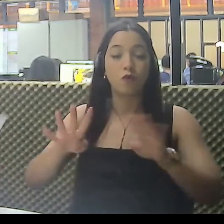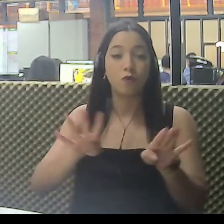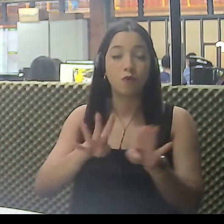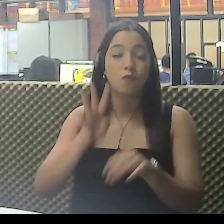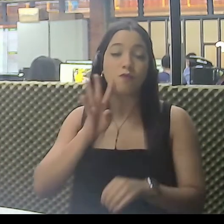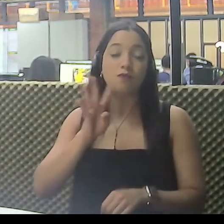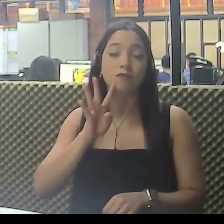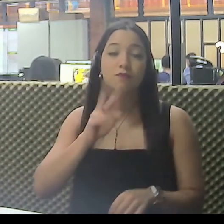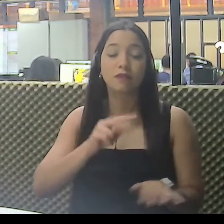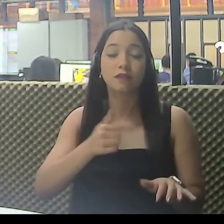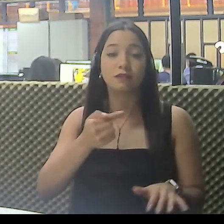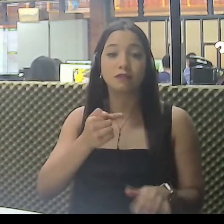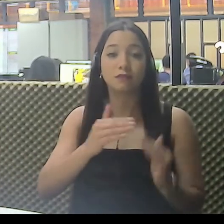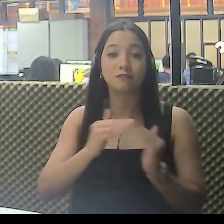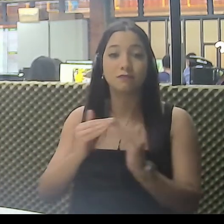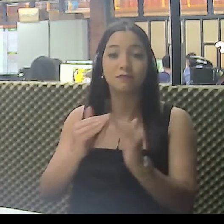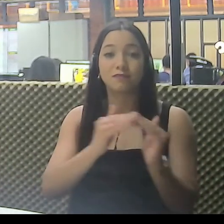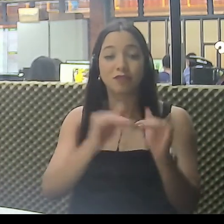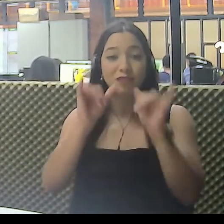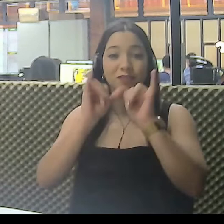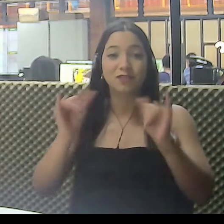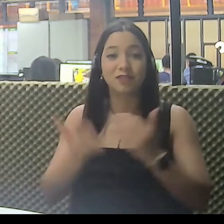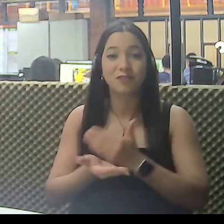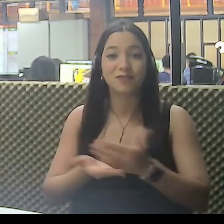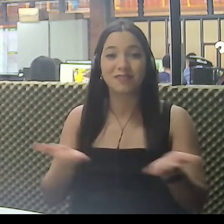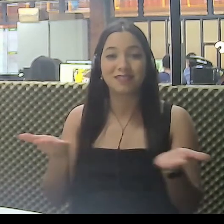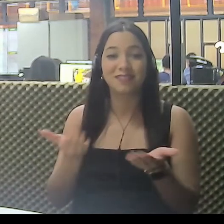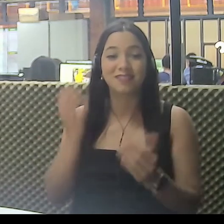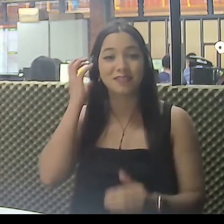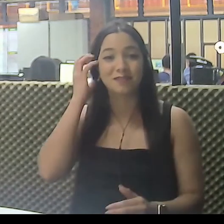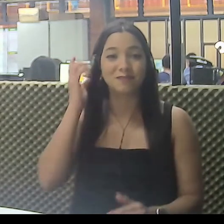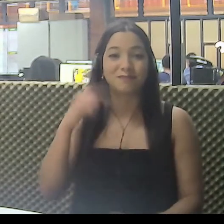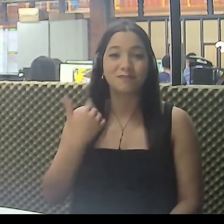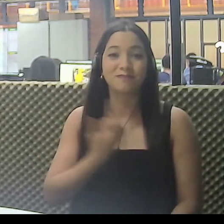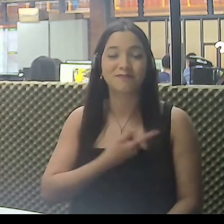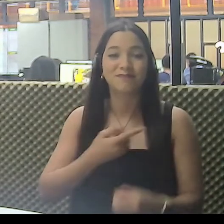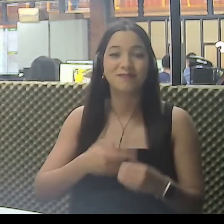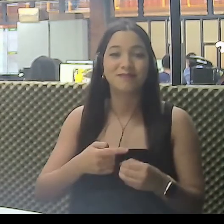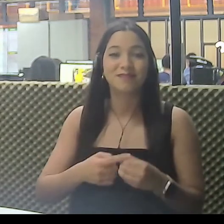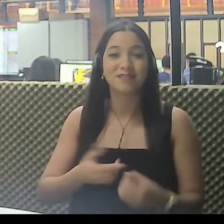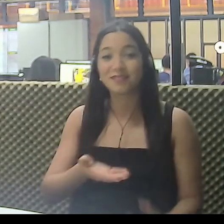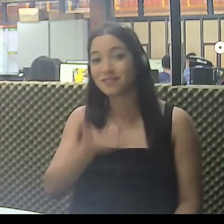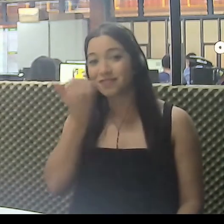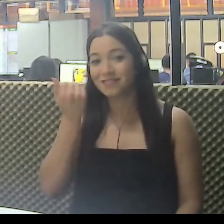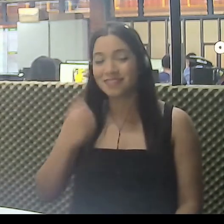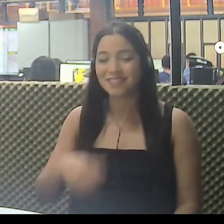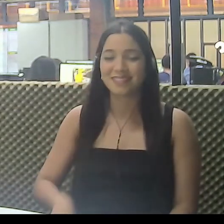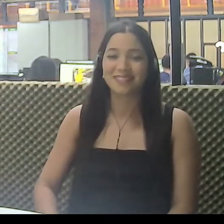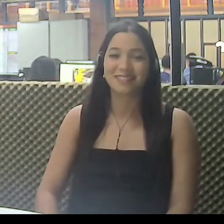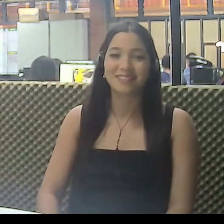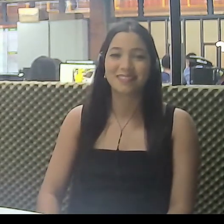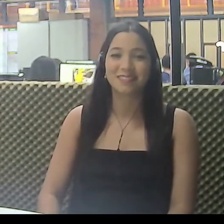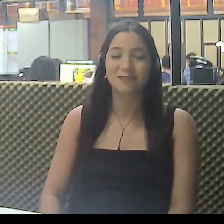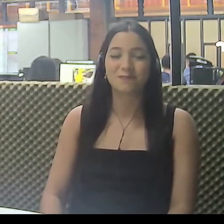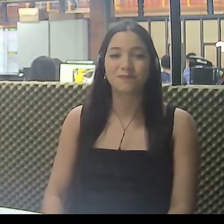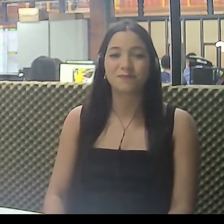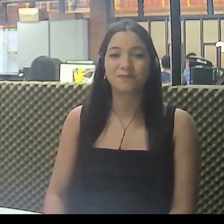quarta-feira. Essas e outras notícias a partir de agora na Rádio Nossa Cidade. Vem com a gente!